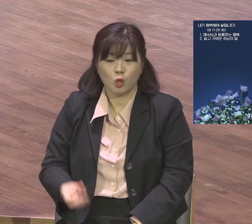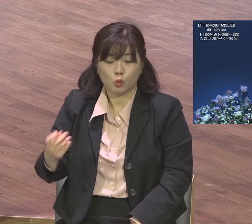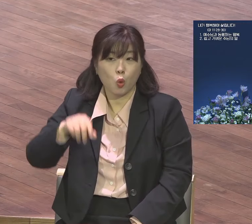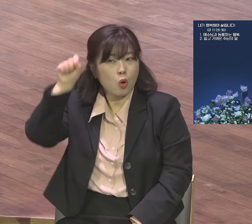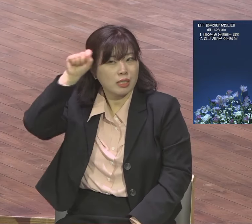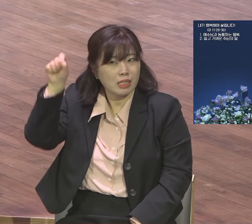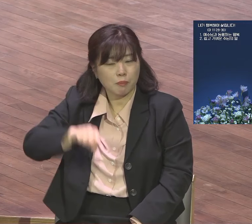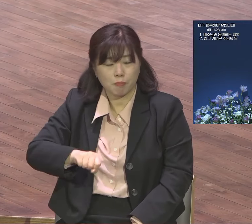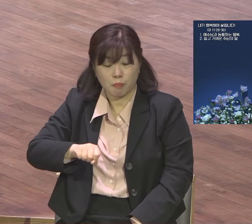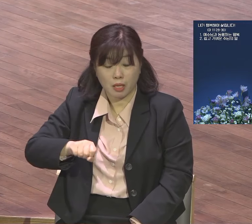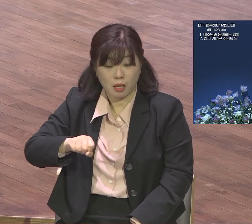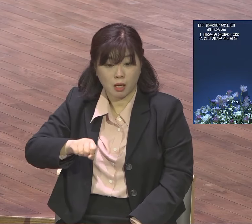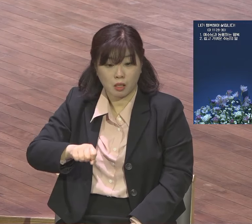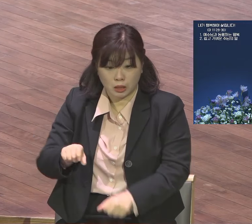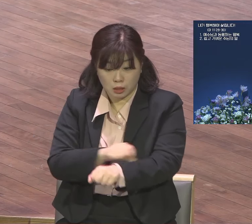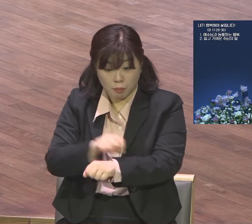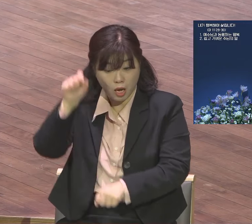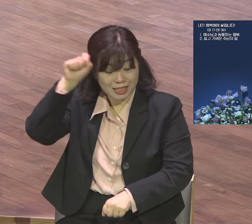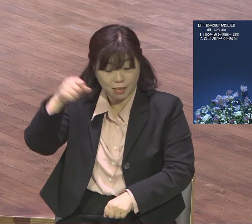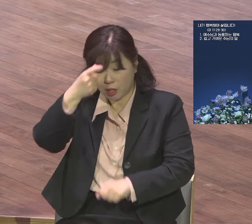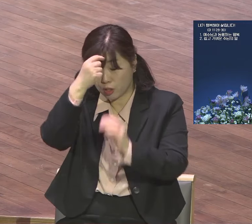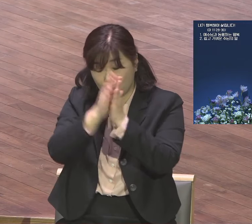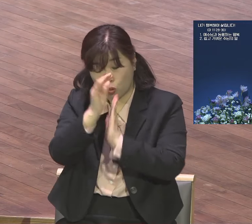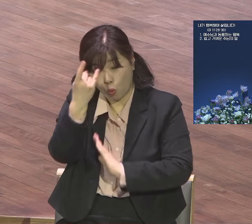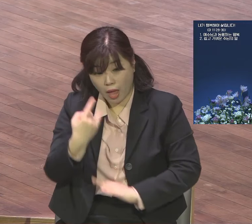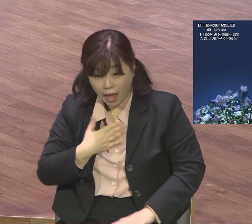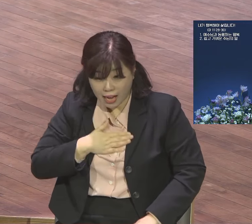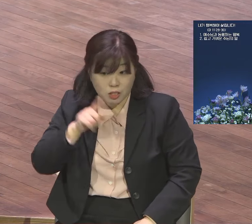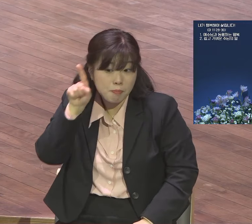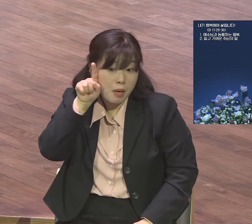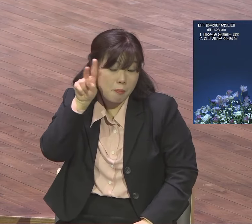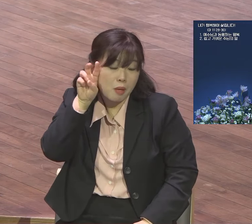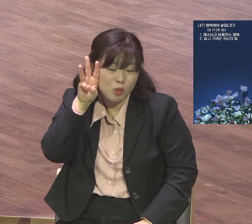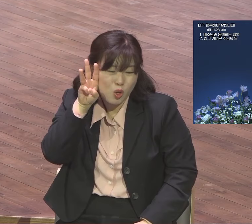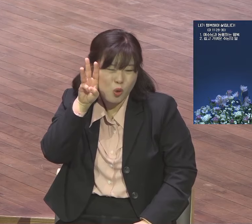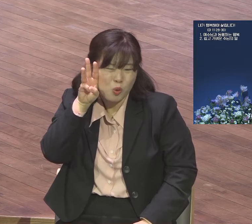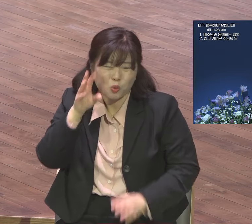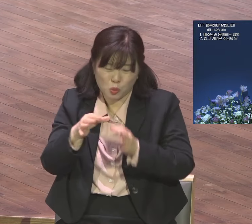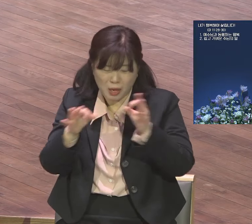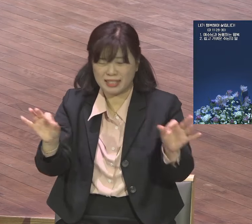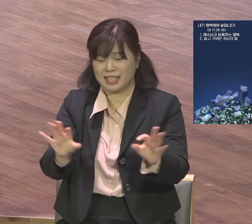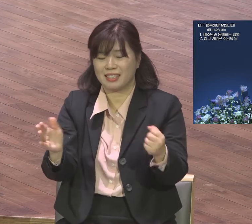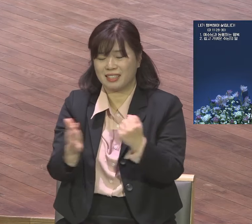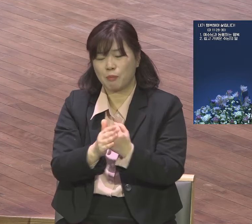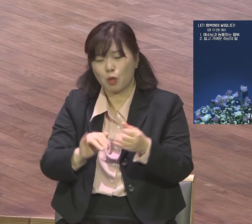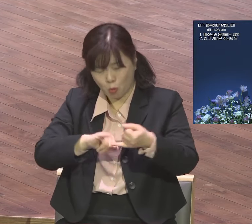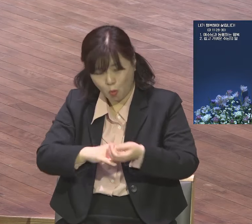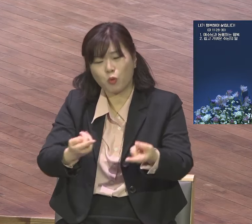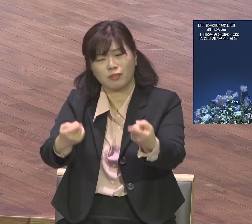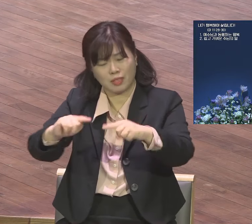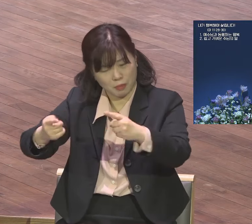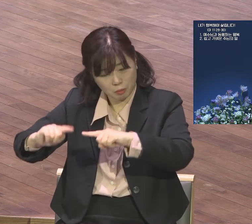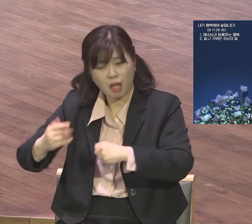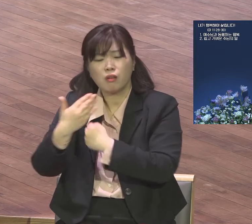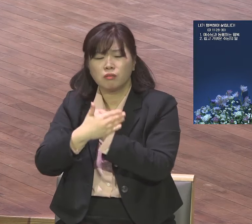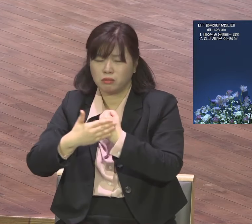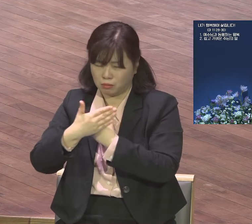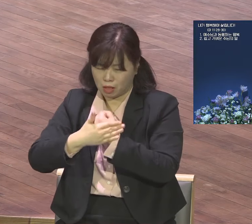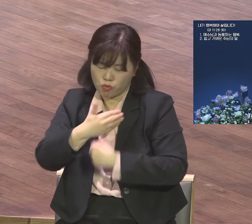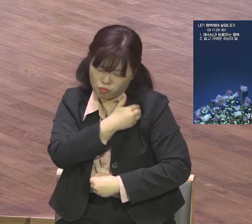기도회에도 모두가 함께 동참하시기 바랍니다. 기도의 장막터를 넓히는 은혜의 시간이 될 줄